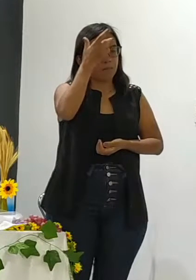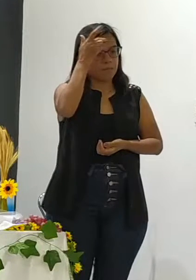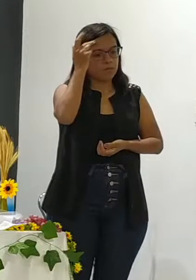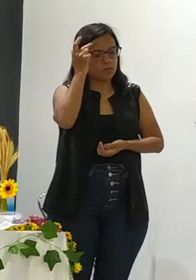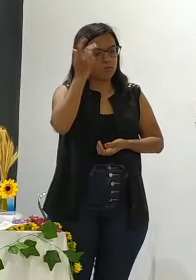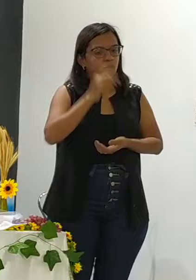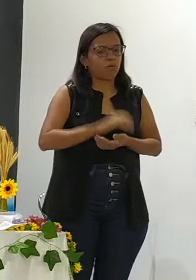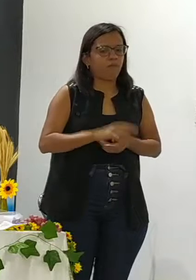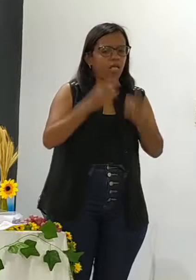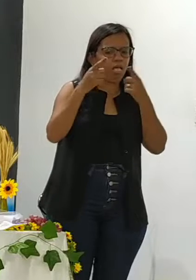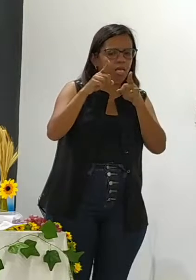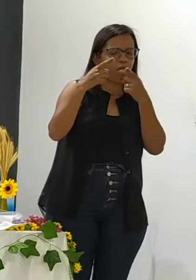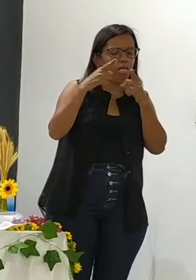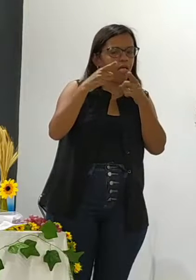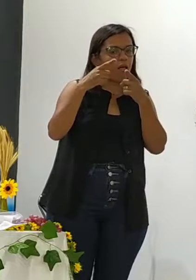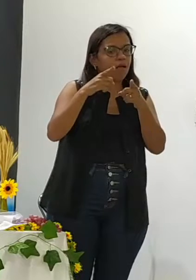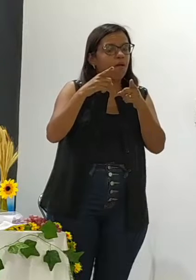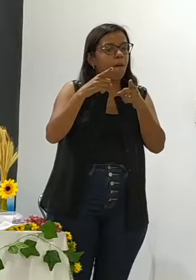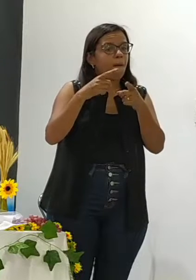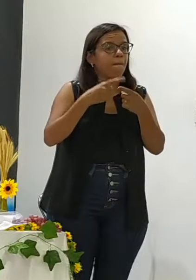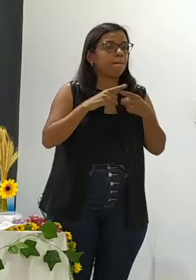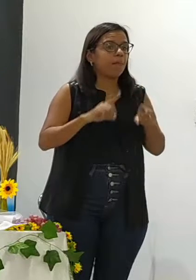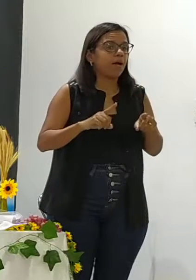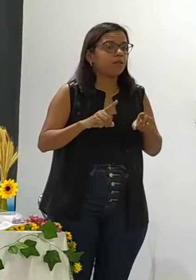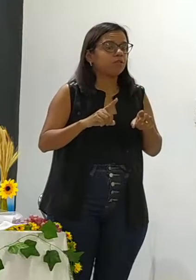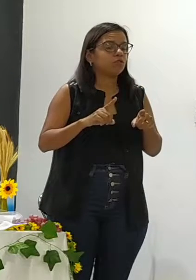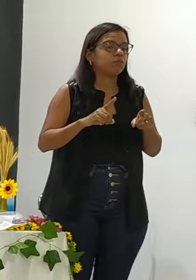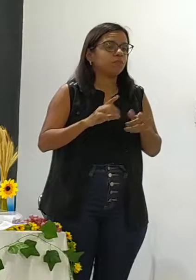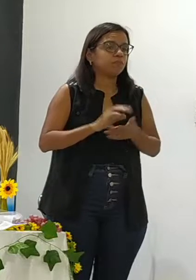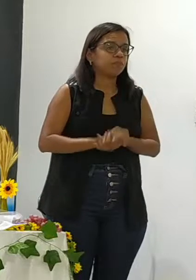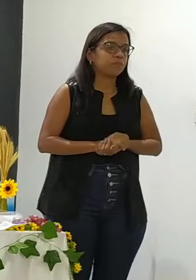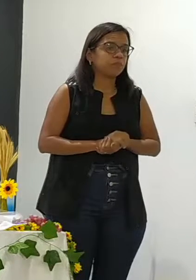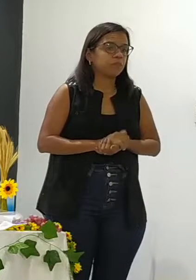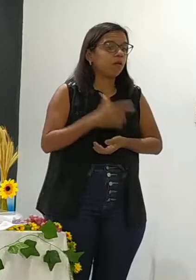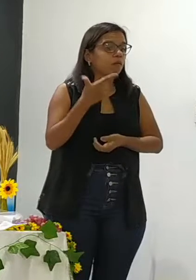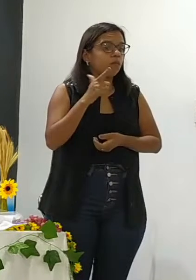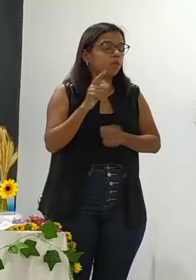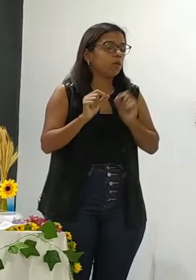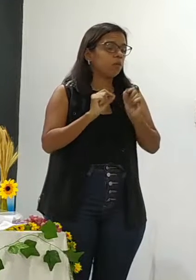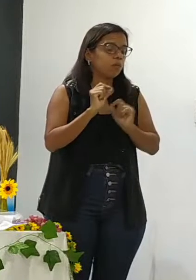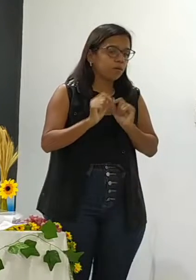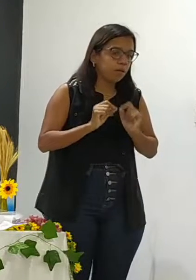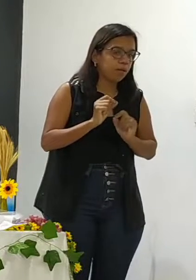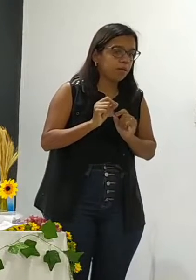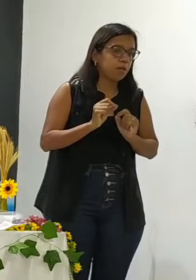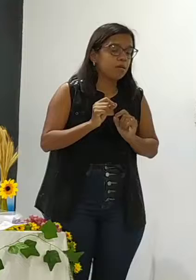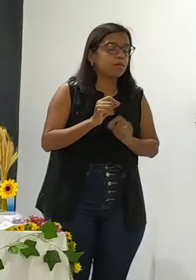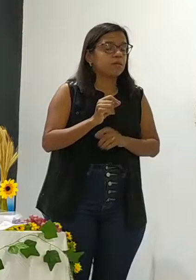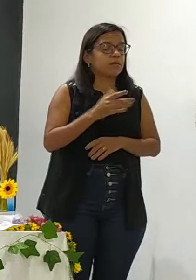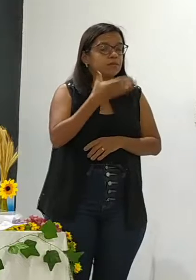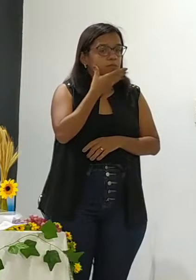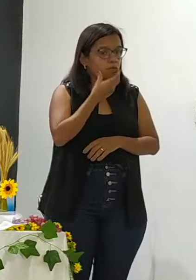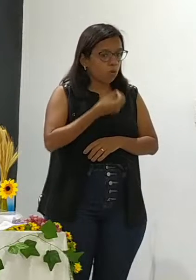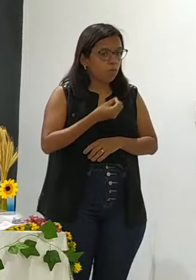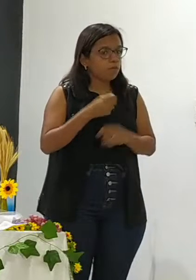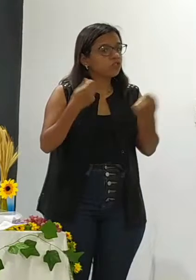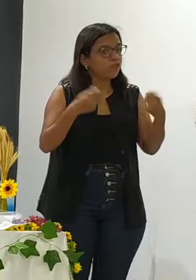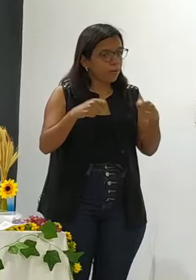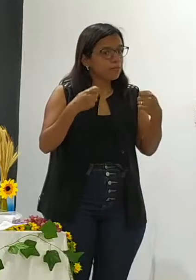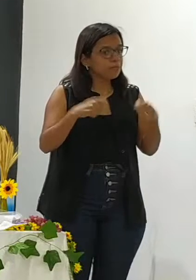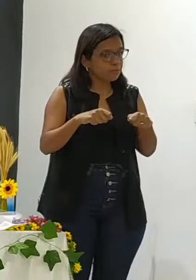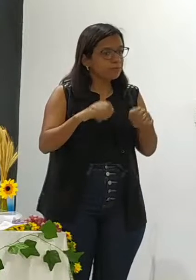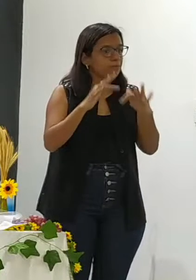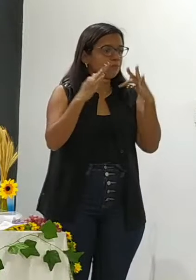respeito dessas coisas, mas ele não faz uma análise de que Elimelec ele estava pensando na